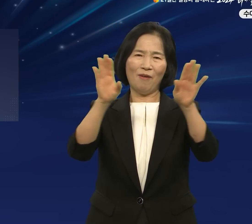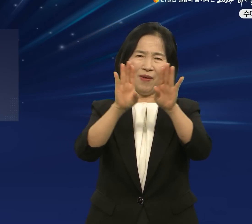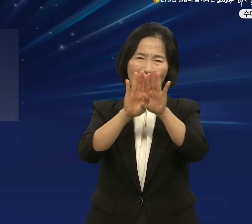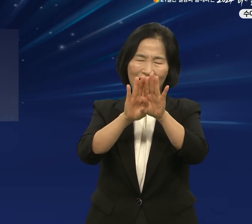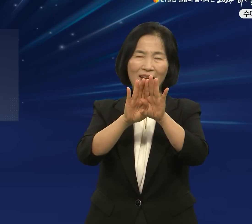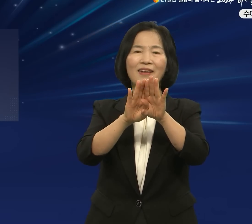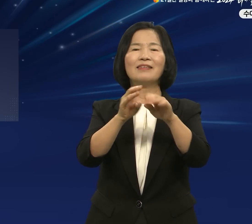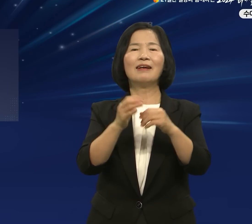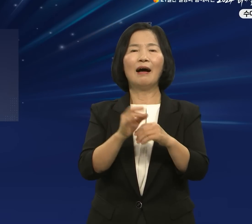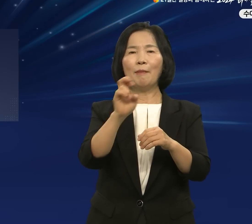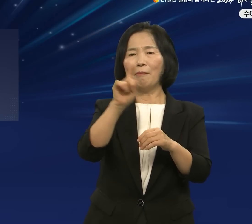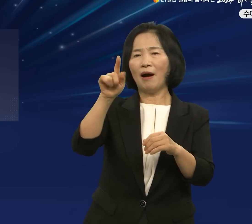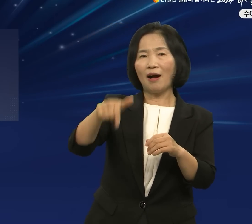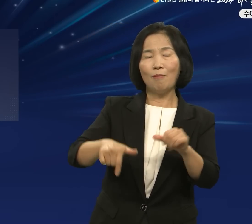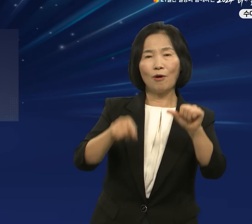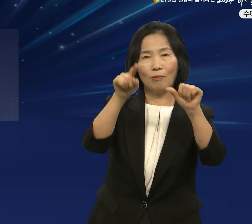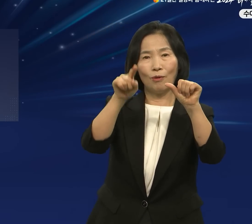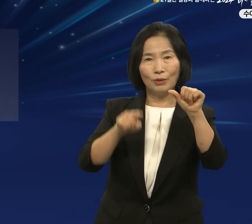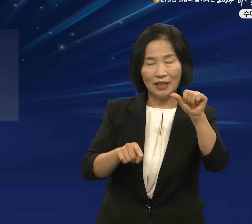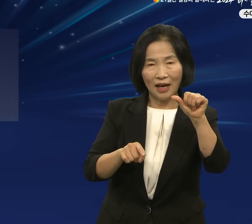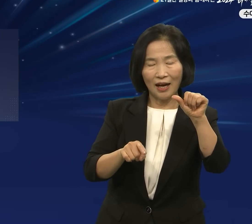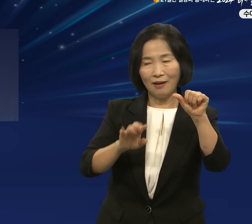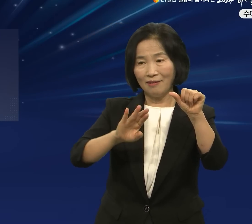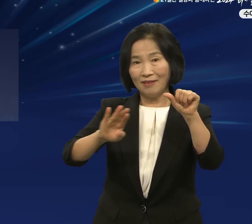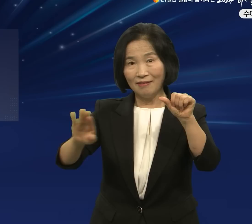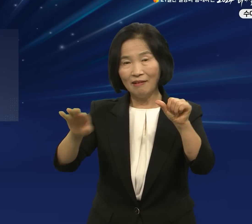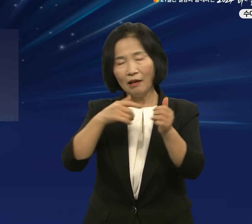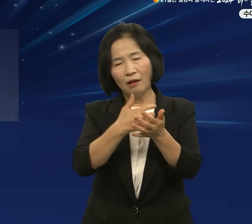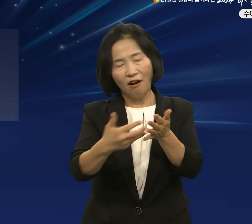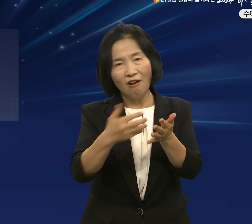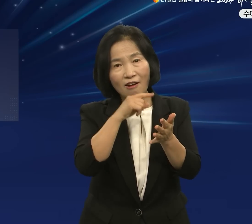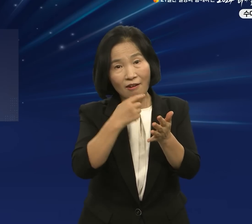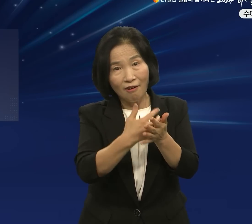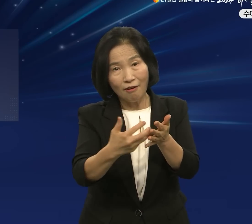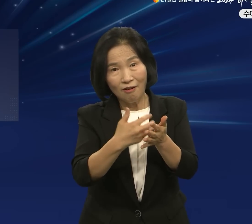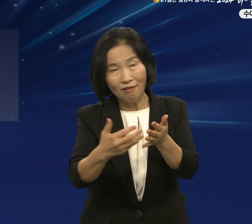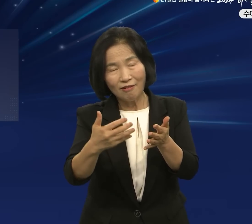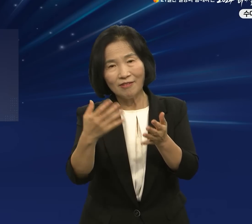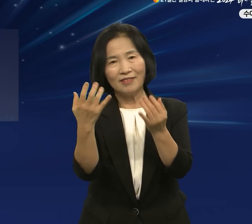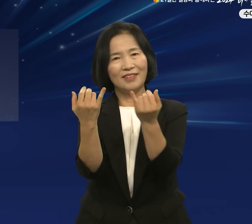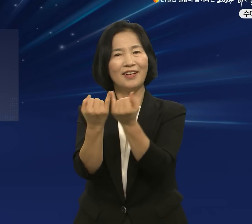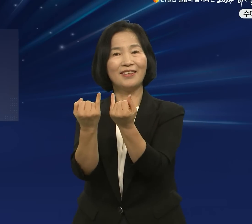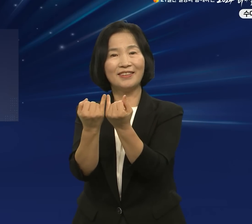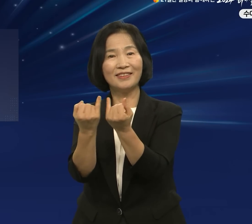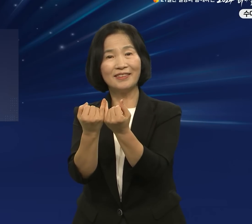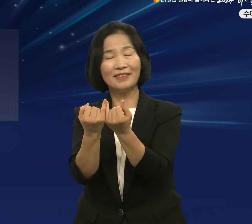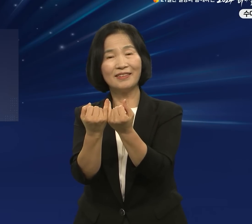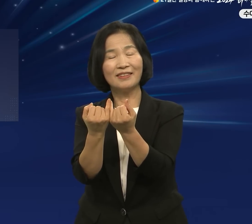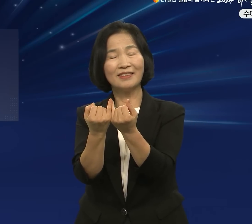5장 35절 이하의 혈루증 여인이었습니다.